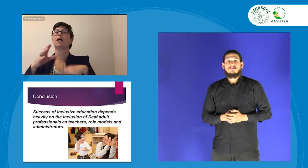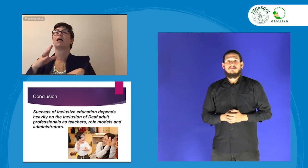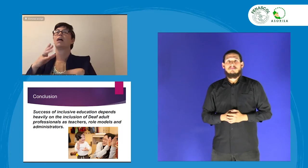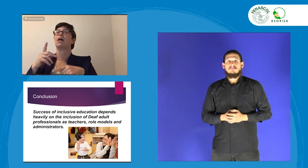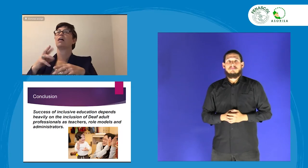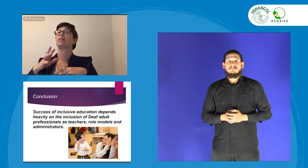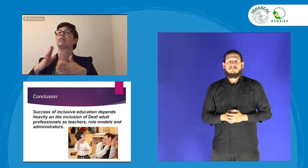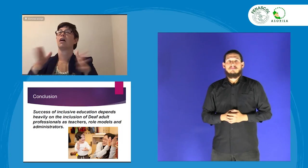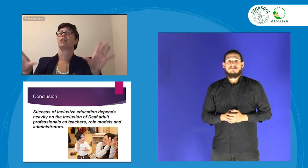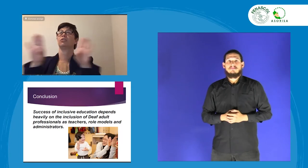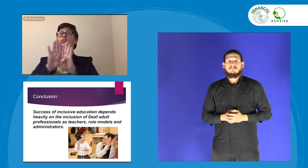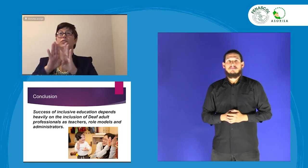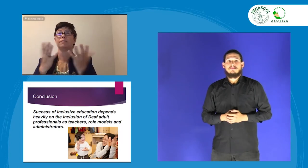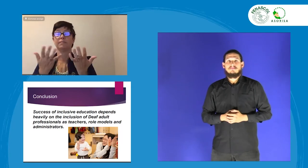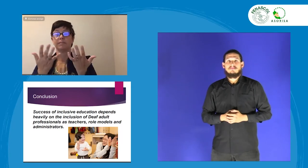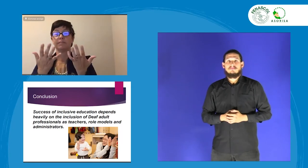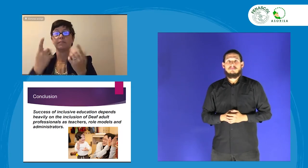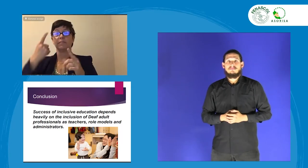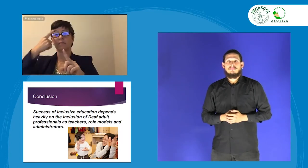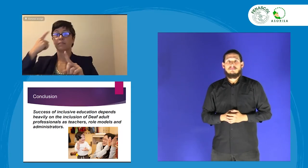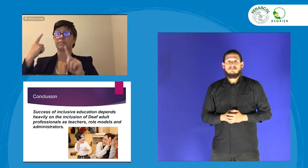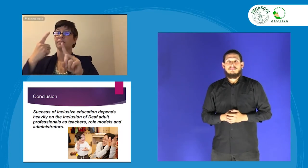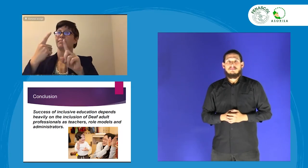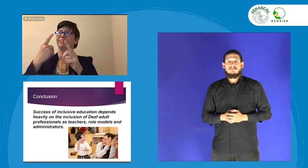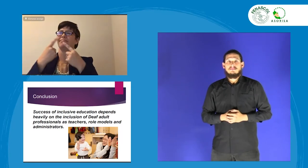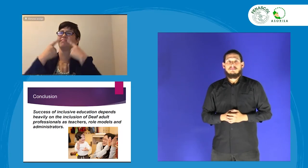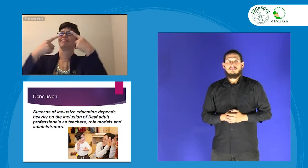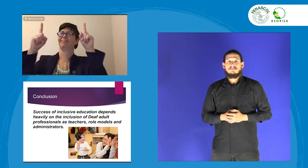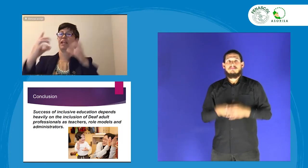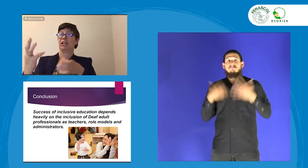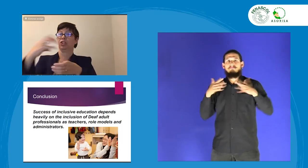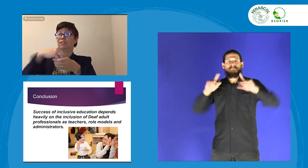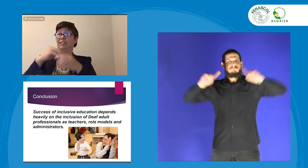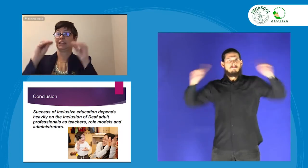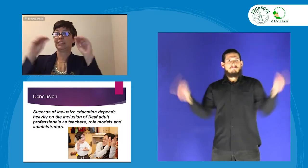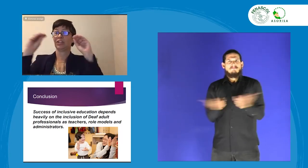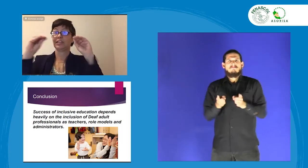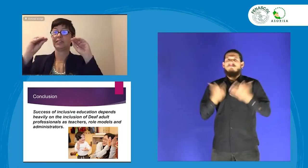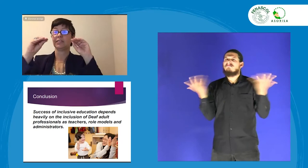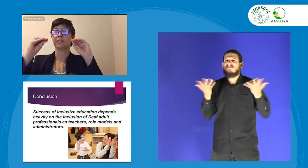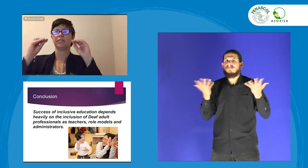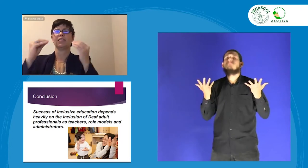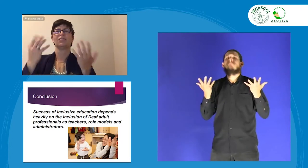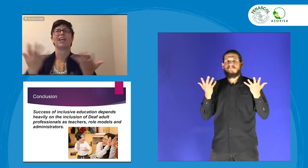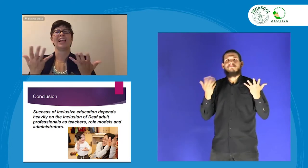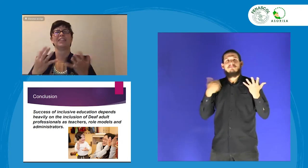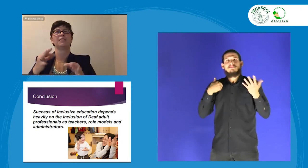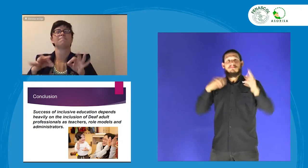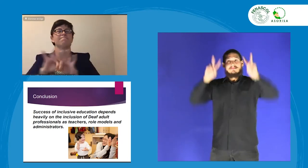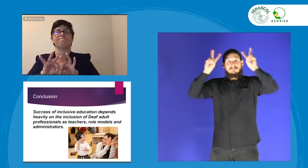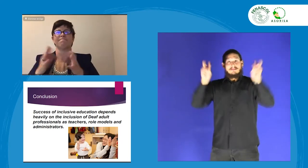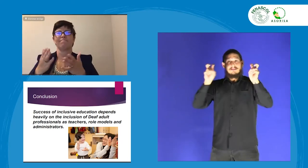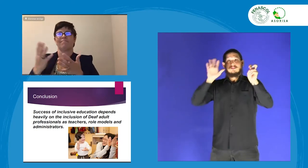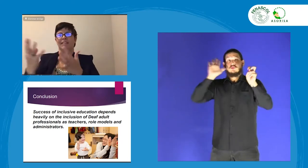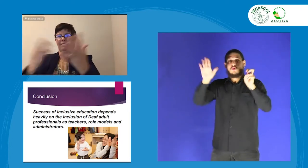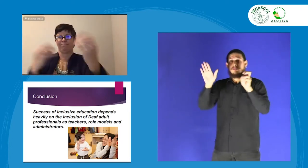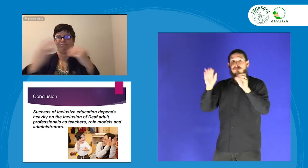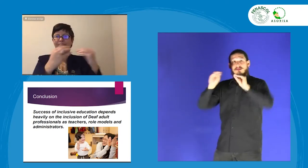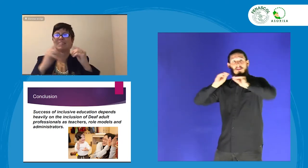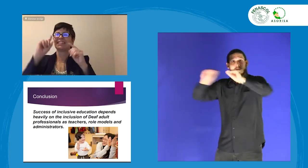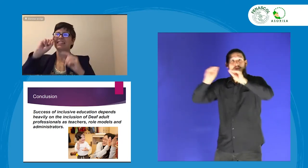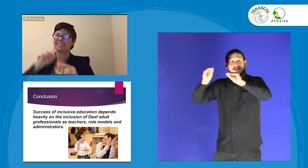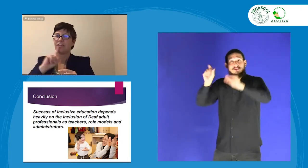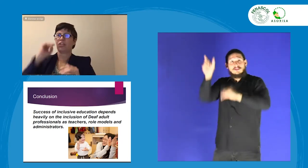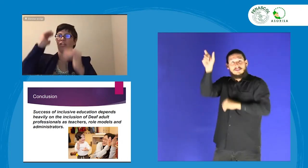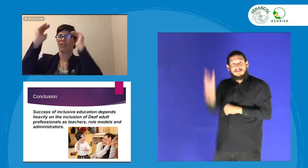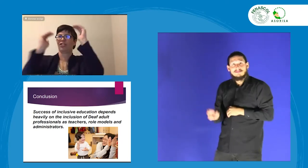¿Cuál es la invitación, cuál es la conclusión en este momento? Que el verdadero éxito en la educación va a depender